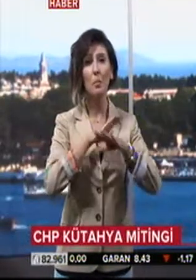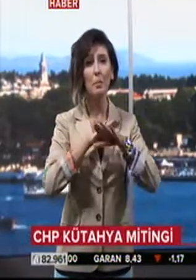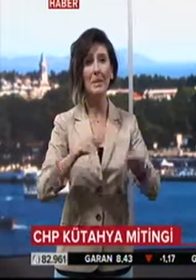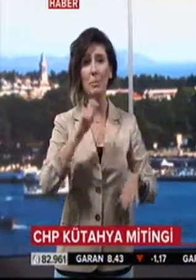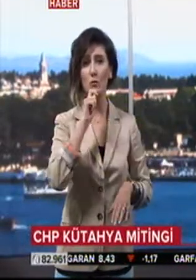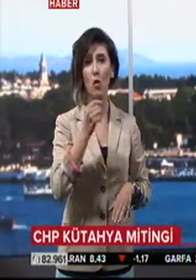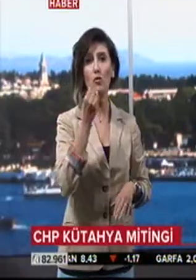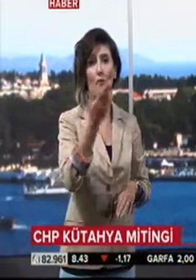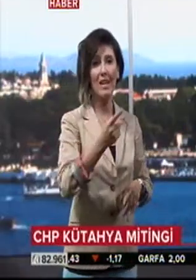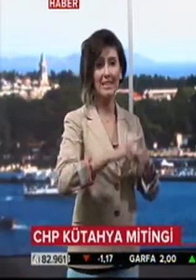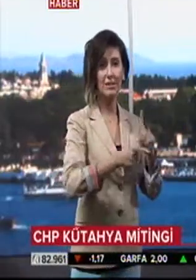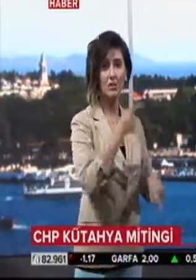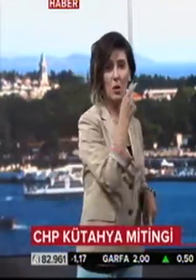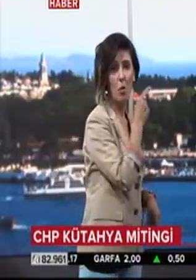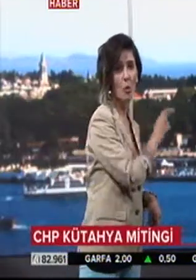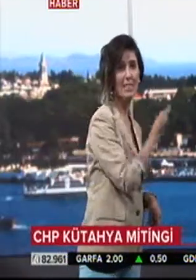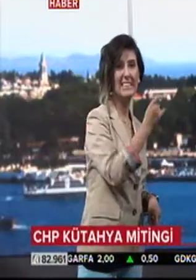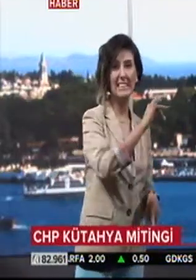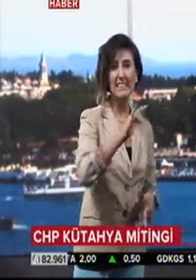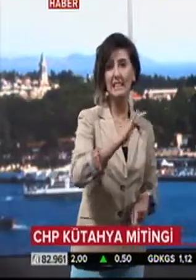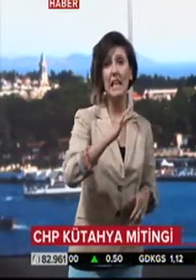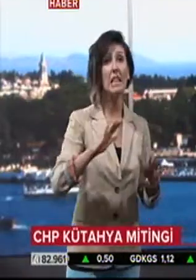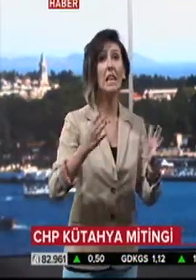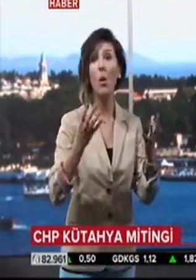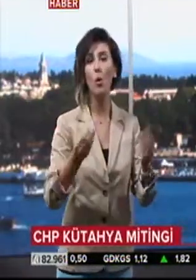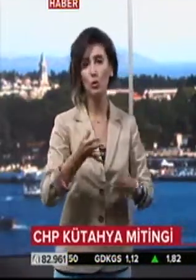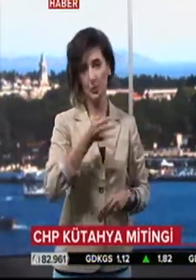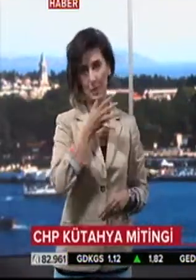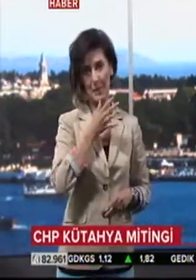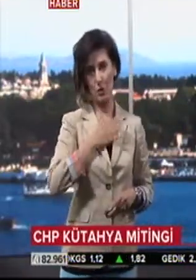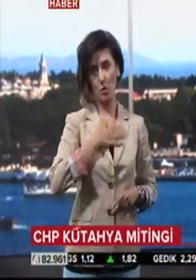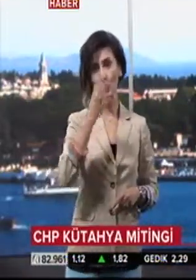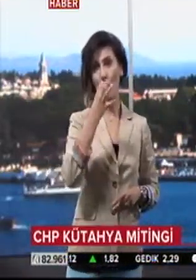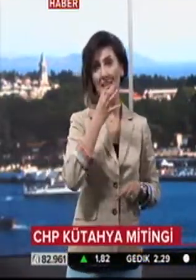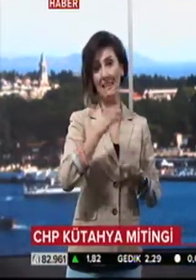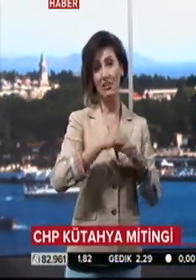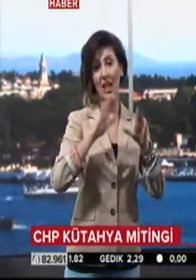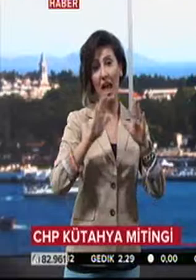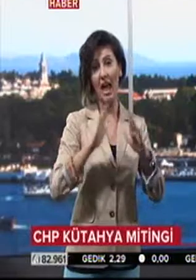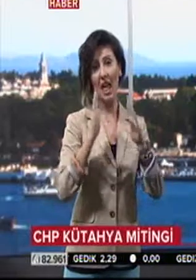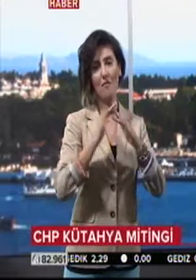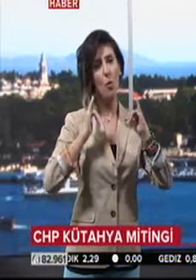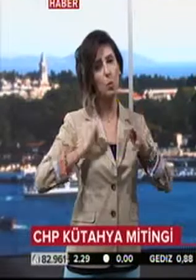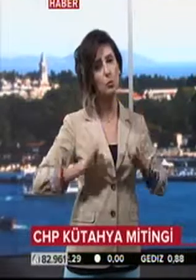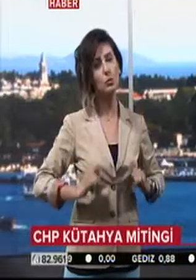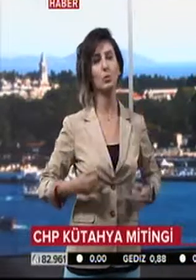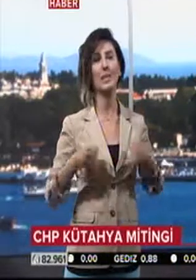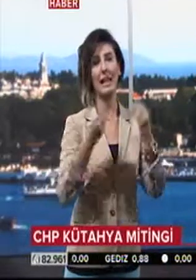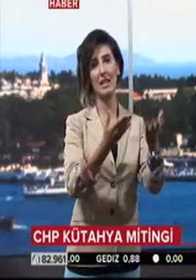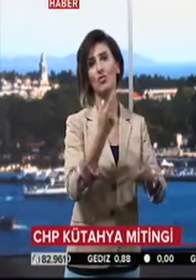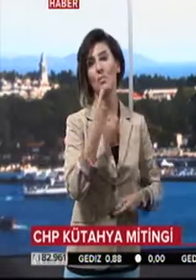sözü veren Kılıçdaroğlu, İşsizliğin ne olduğunu bilirim. 4 yıl içinde her eve huzur getireceğim,